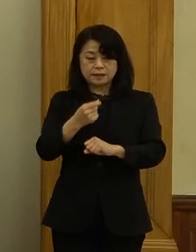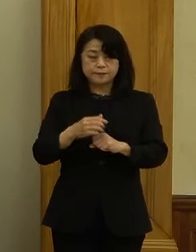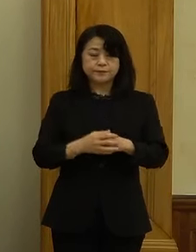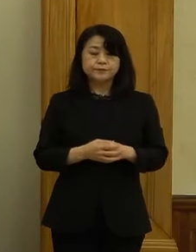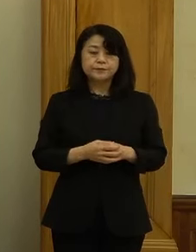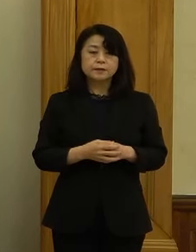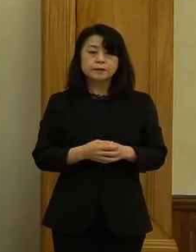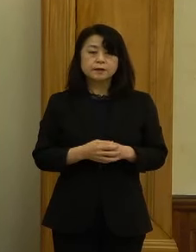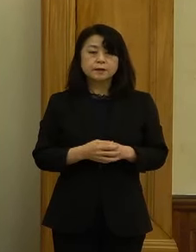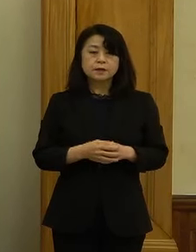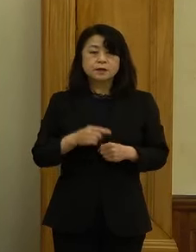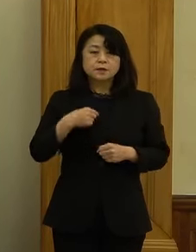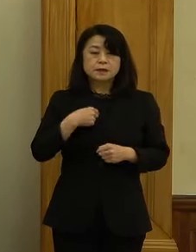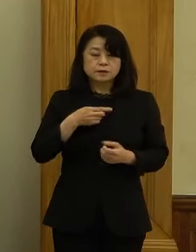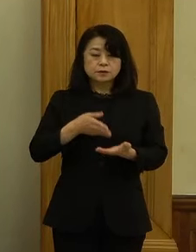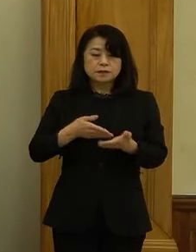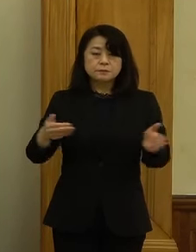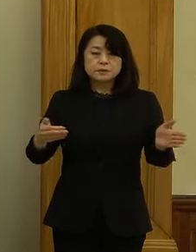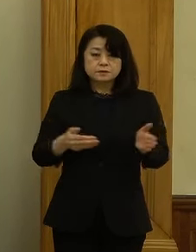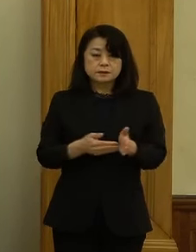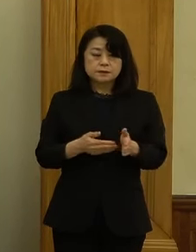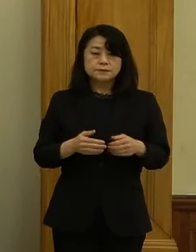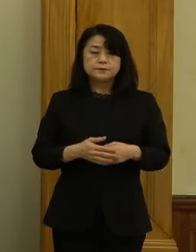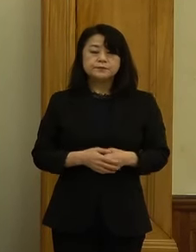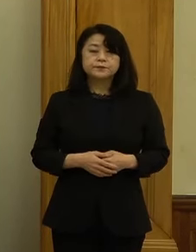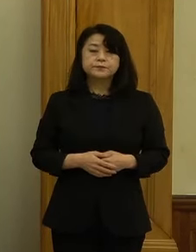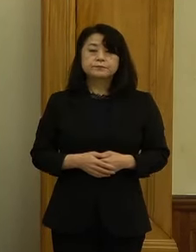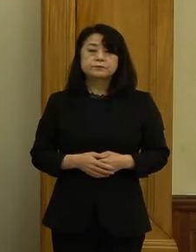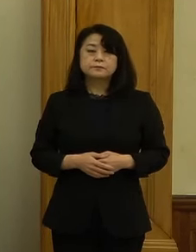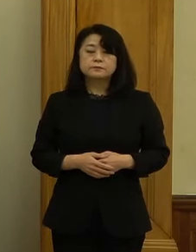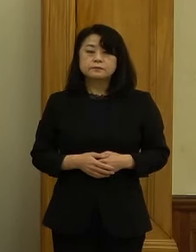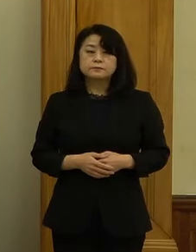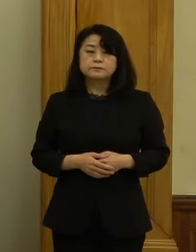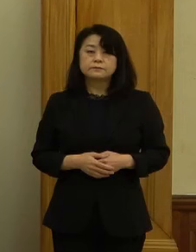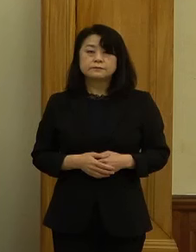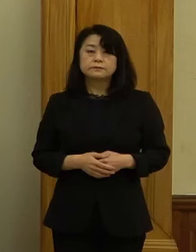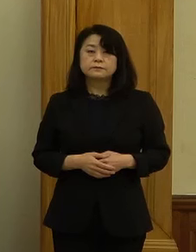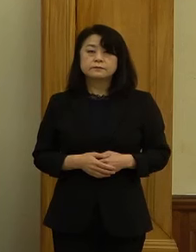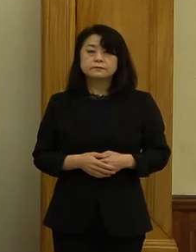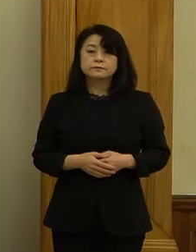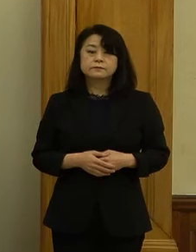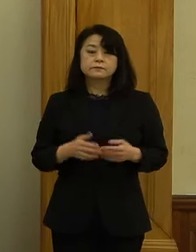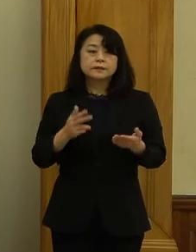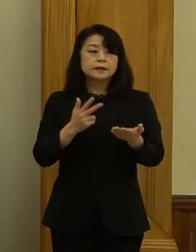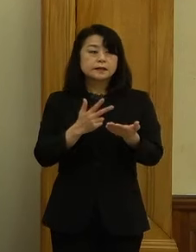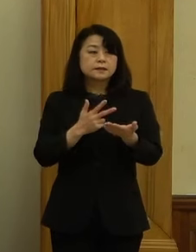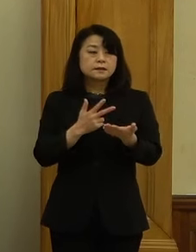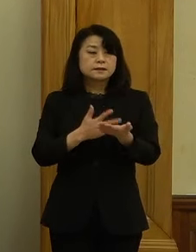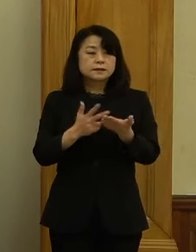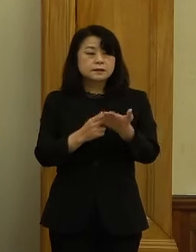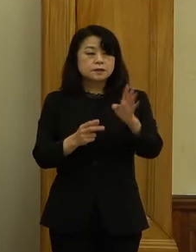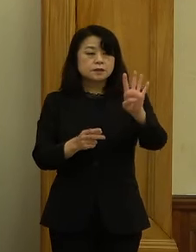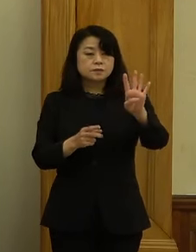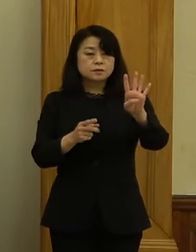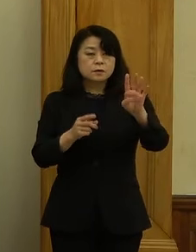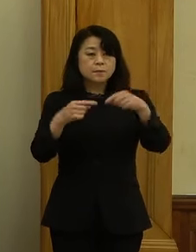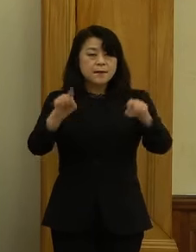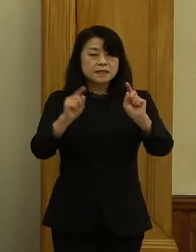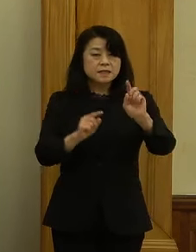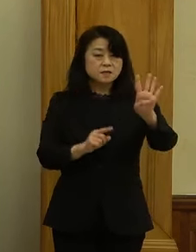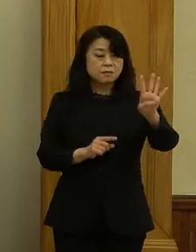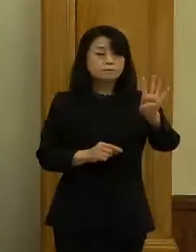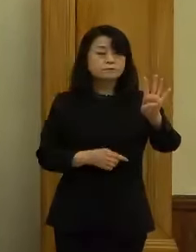ますえ冒頭私から以上ですえ1ど資料あの4ページなんですけど